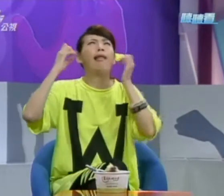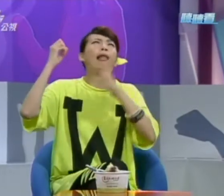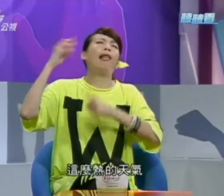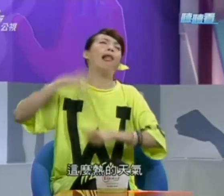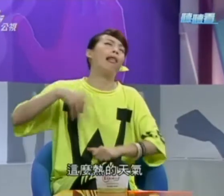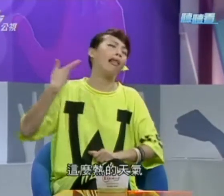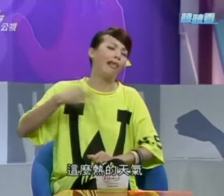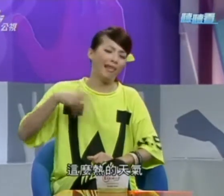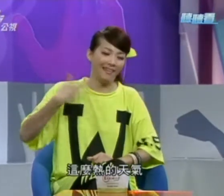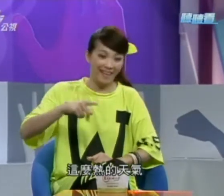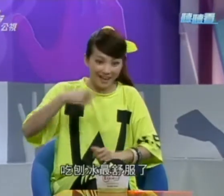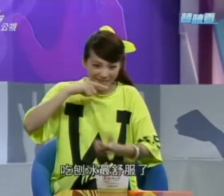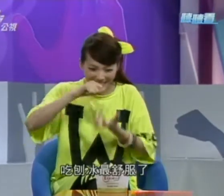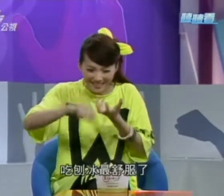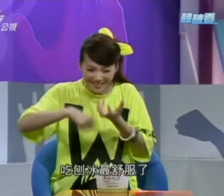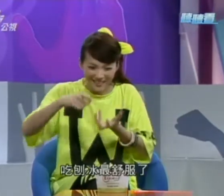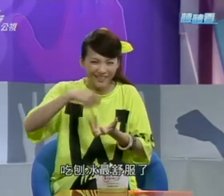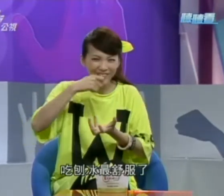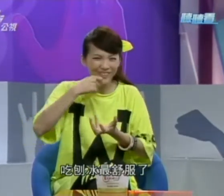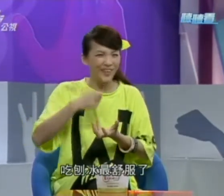这么热的天气吃刨冰最舒服